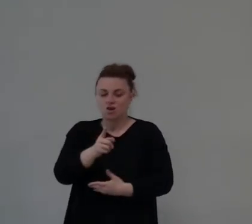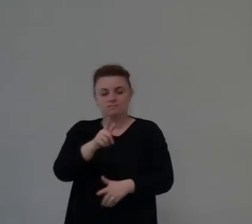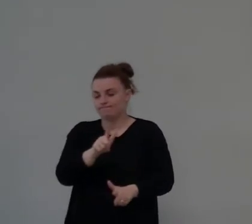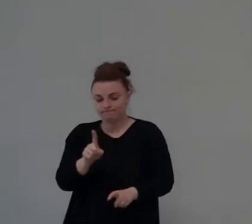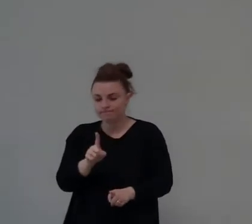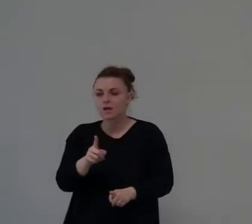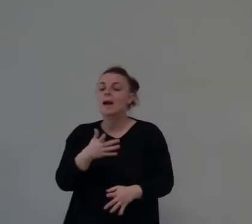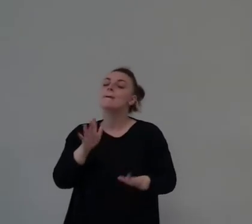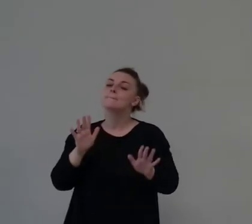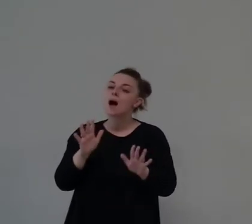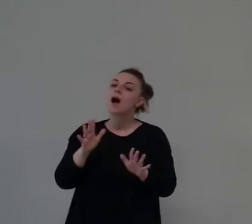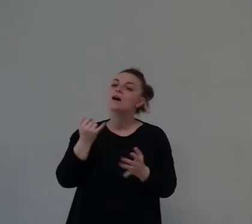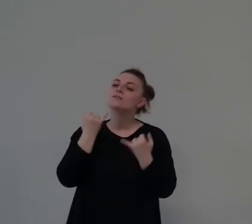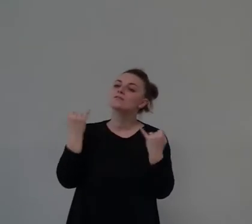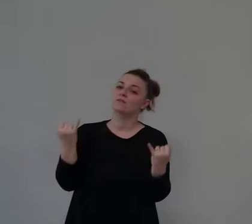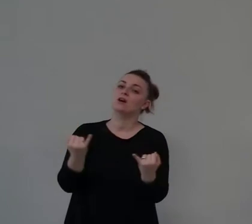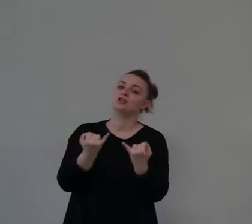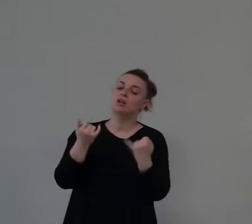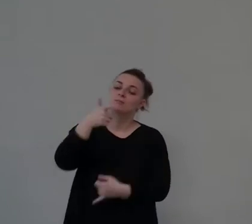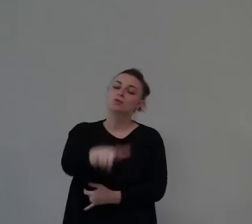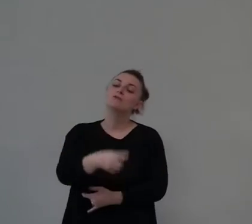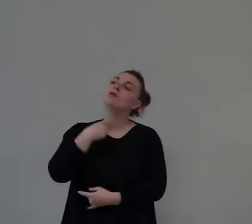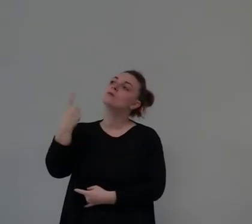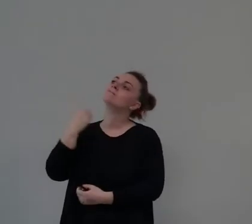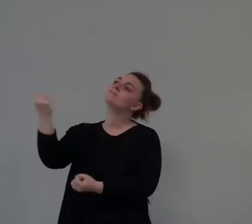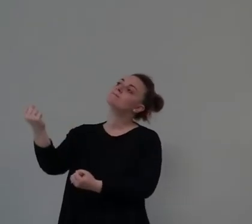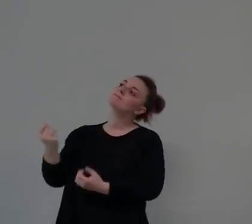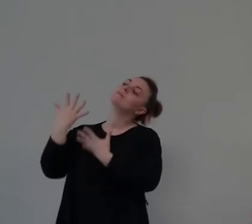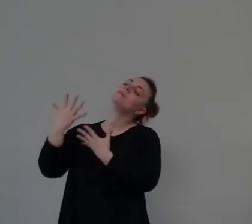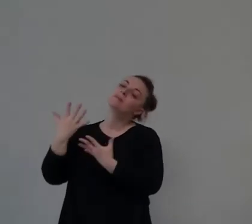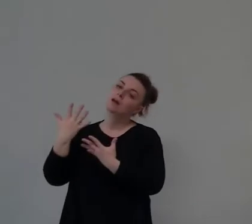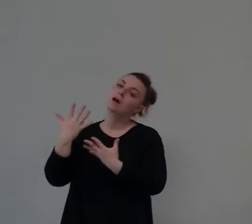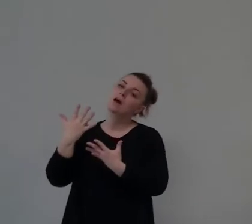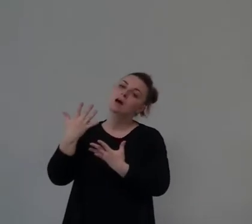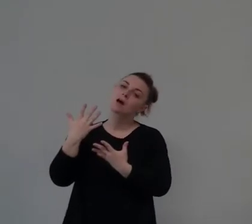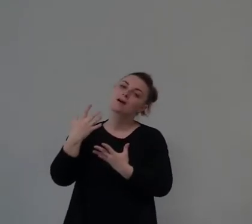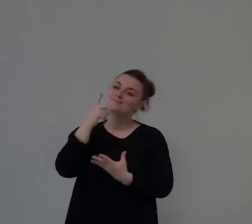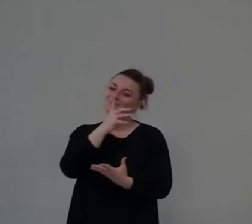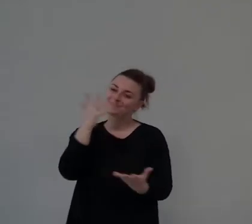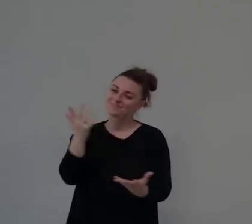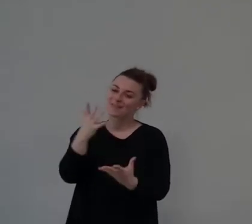ma è facile, perché Dio ha già fatto tutto. Ha mandato Gesù con la Pasqua che festeggeremo fra